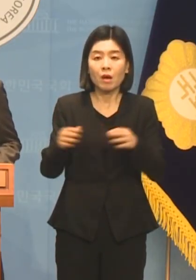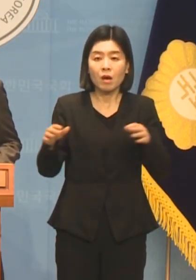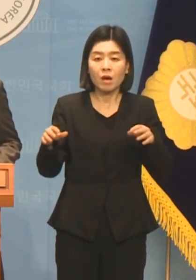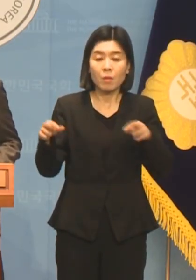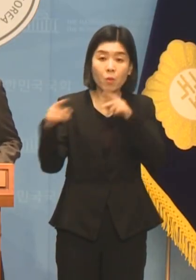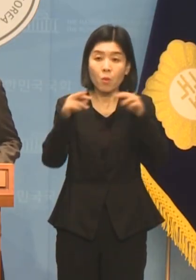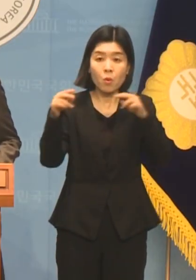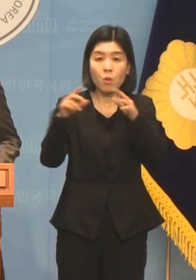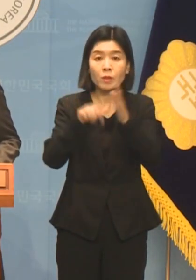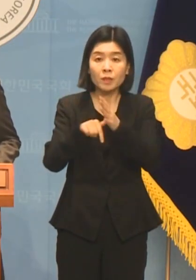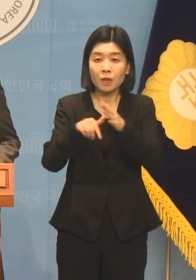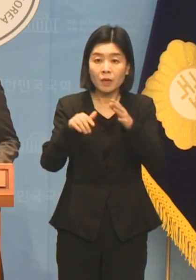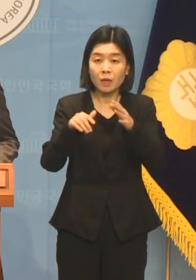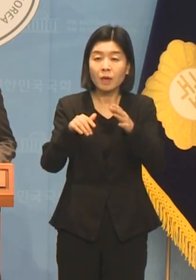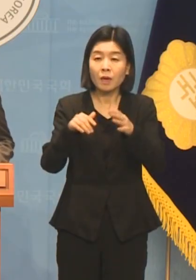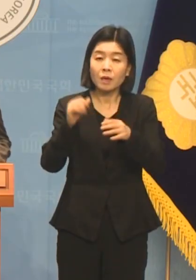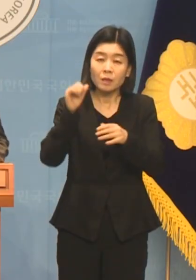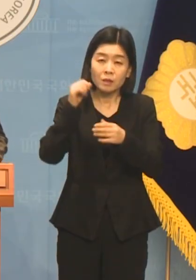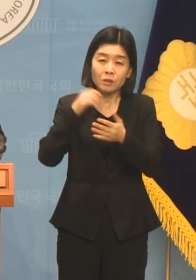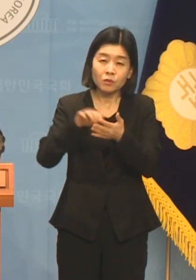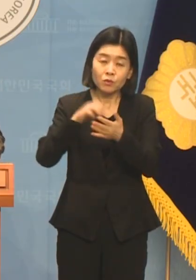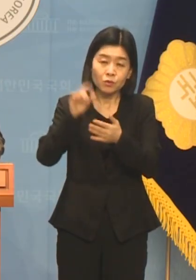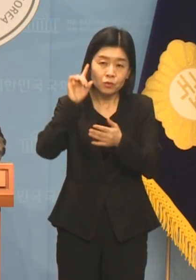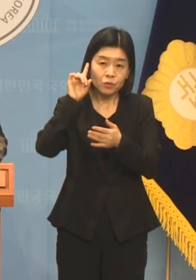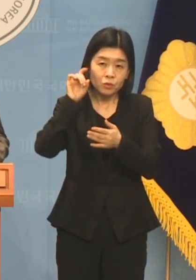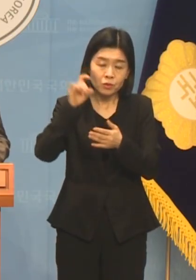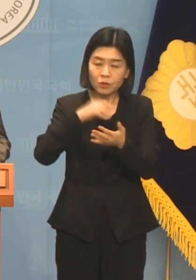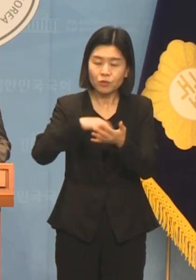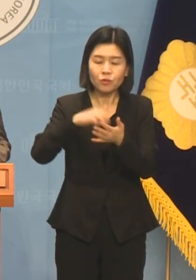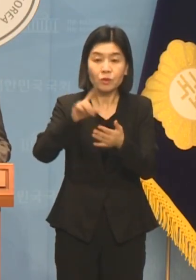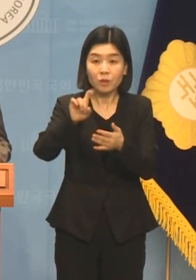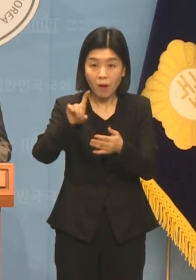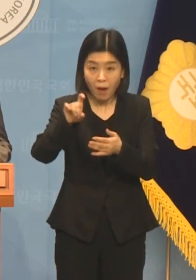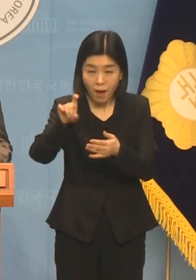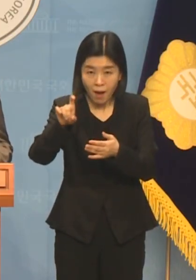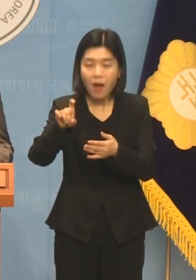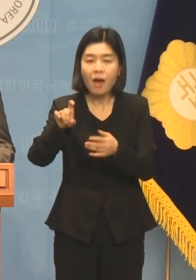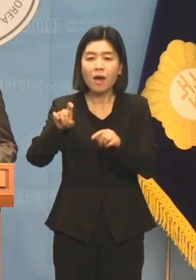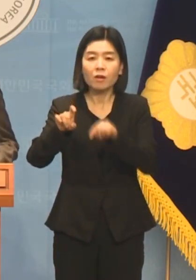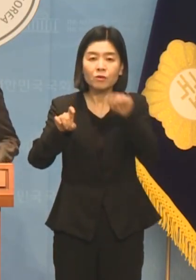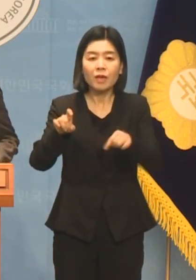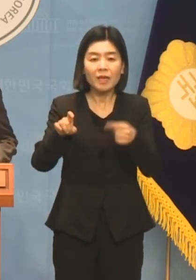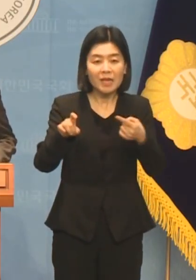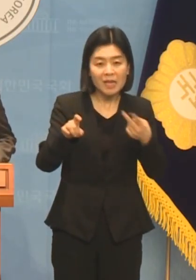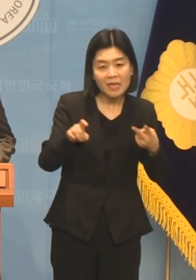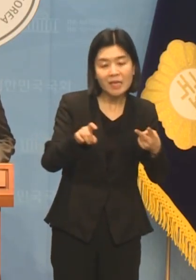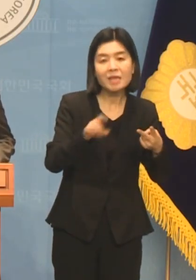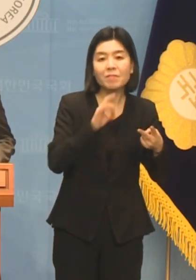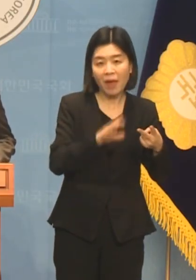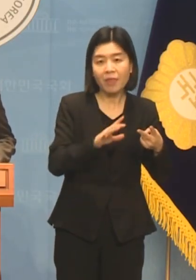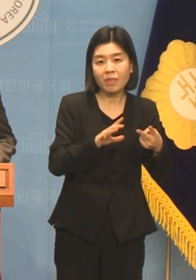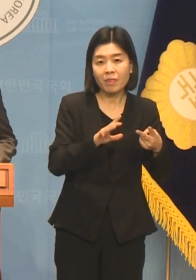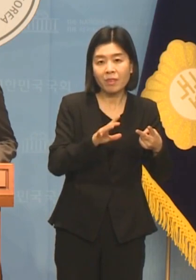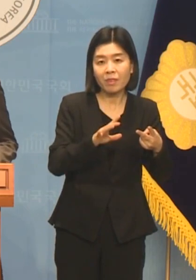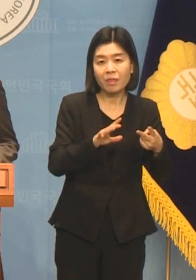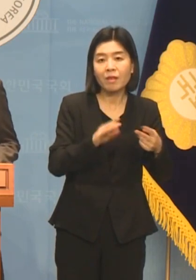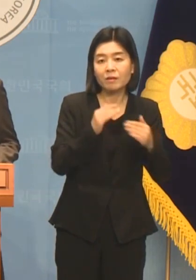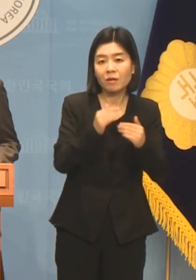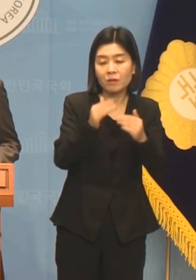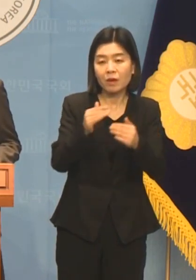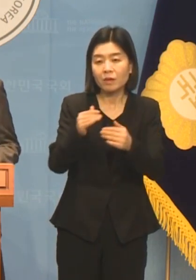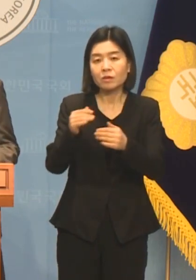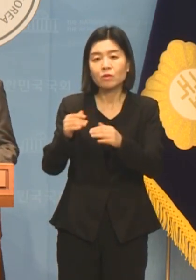변론 차례 11차례 중에 1, 2차 빼놓고는 나머지 9차례를 일방적으로 지정했습니다.